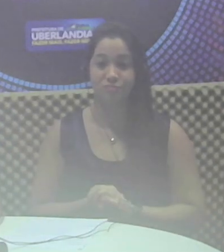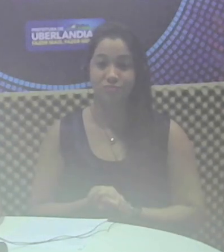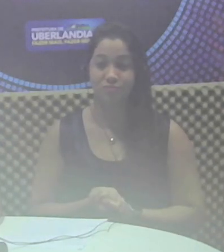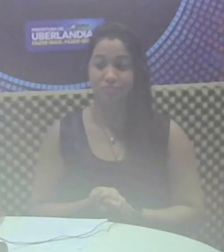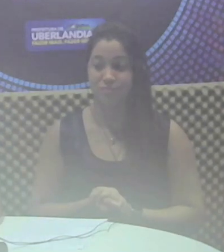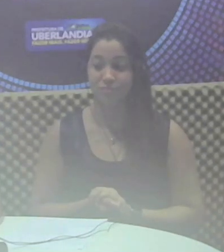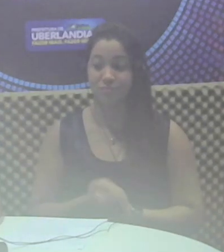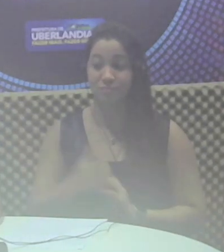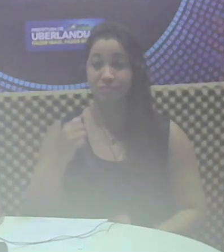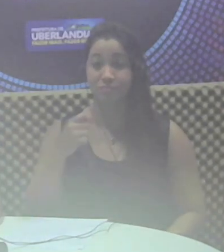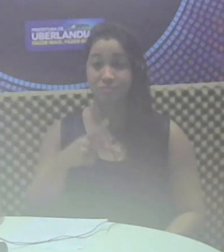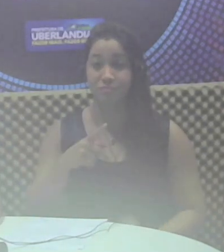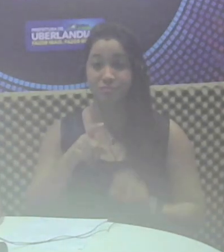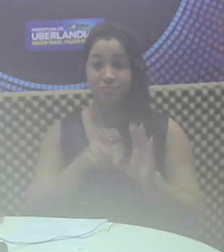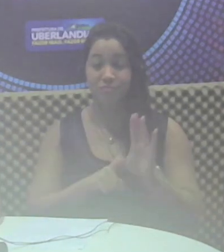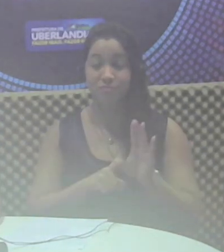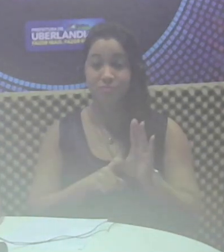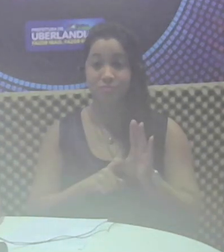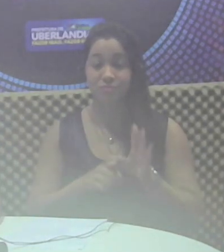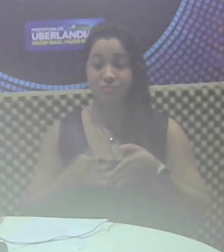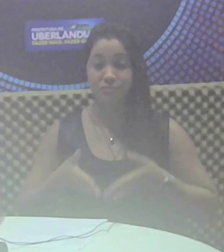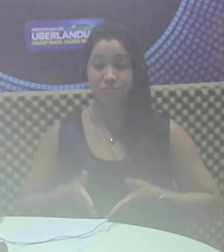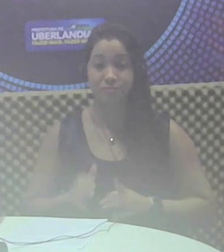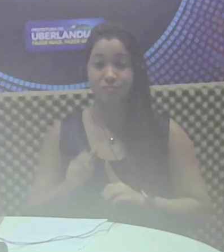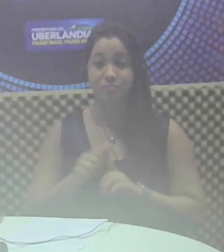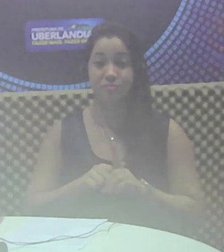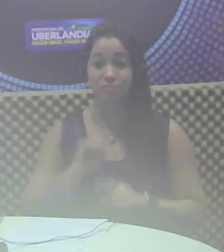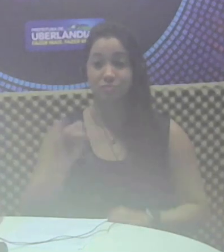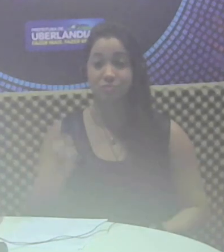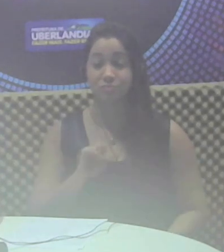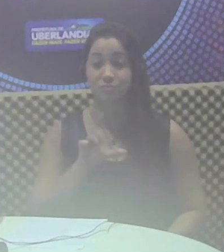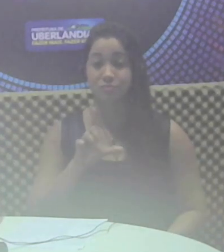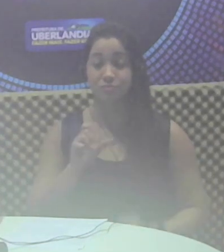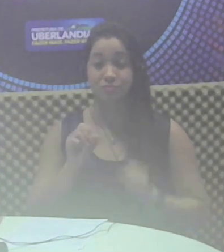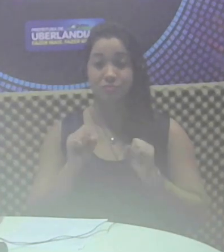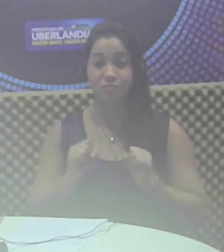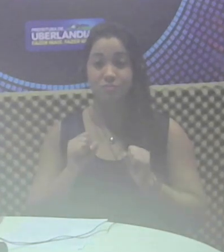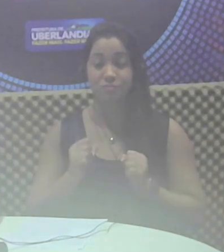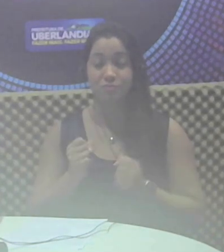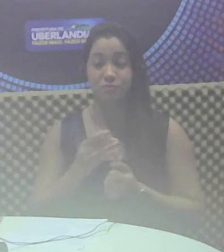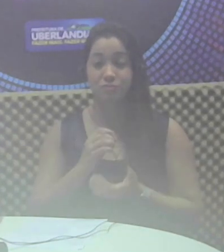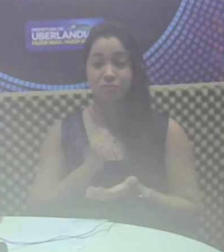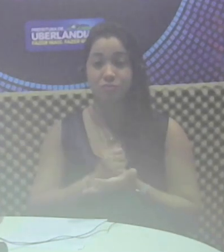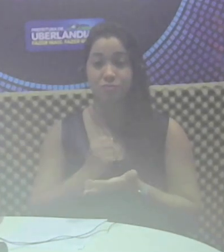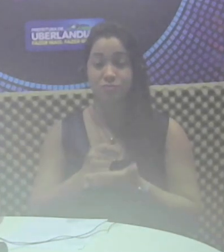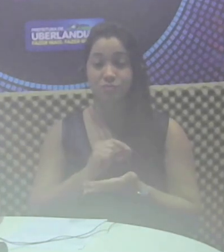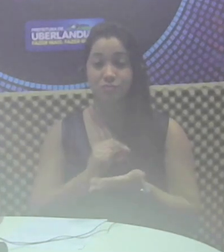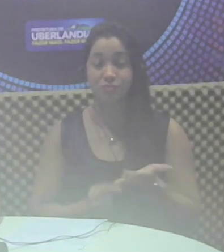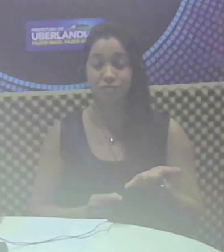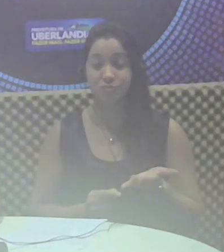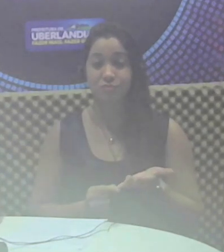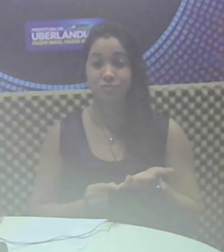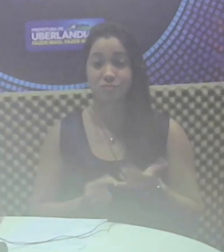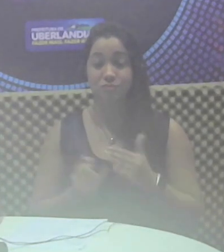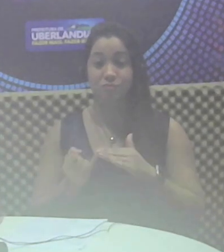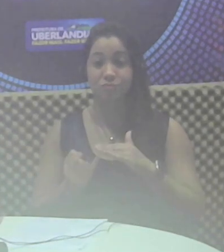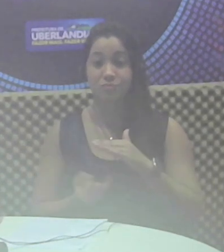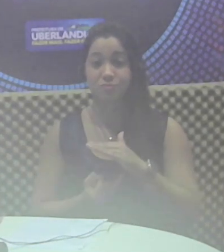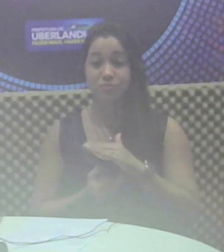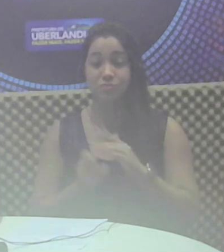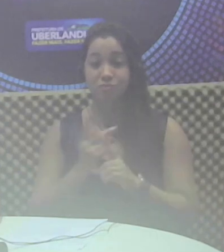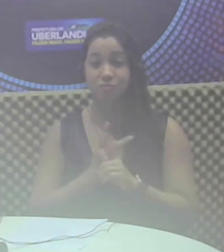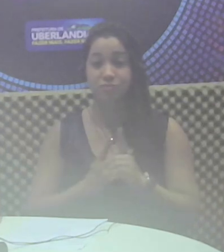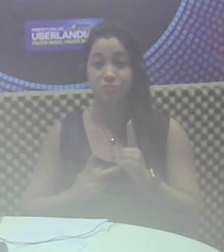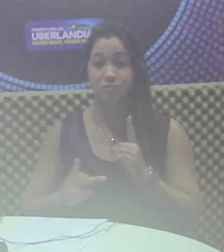Os aposentados e pensionistas nascidos no mês de julho já podem realizar a atualização cadastral junto ao Instituto de Previdência